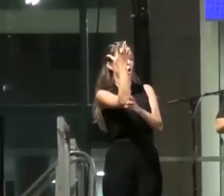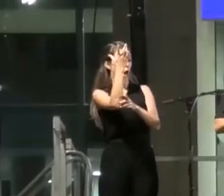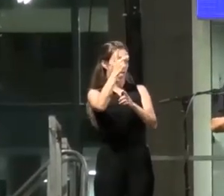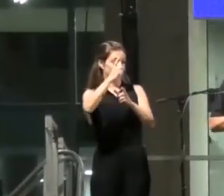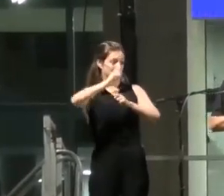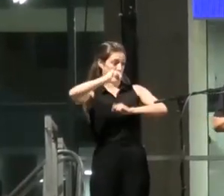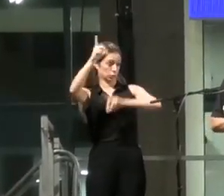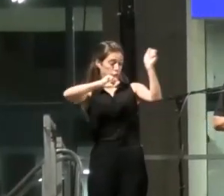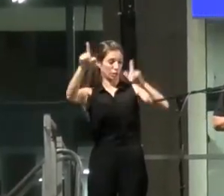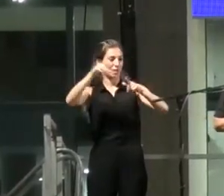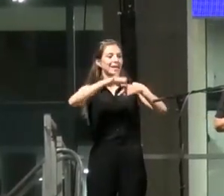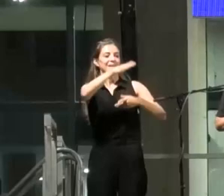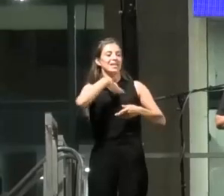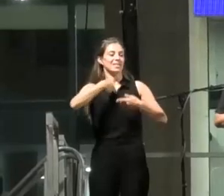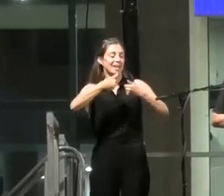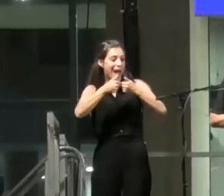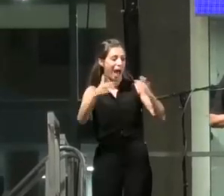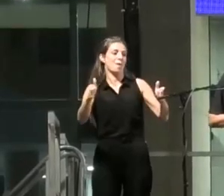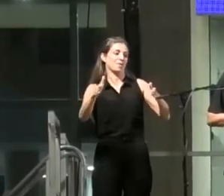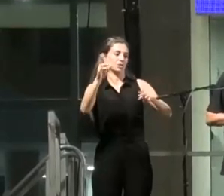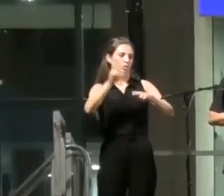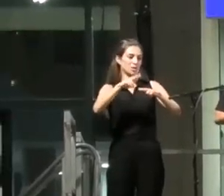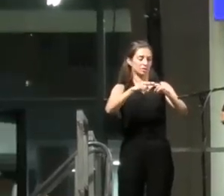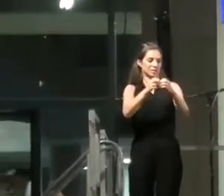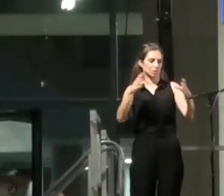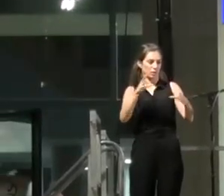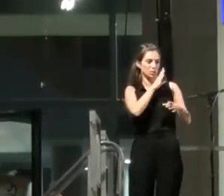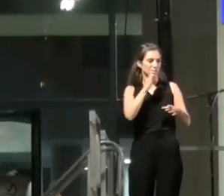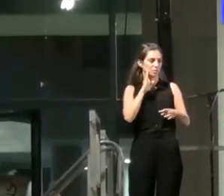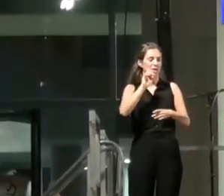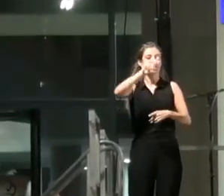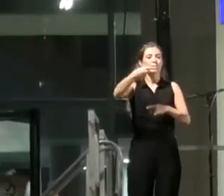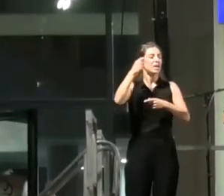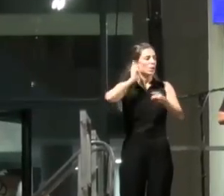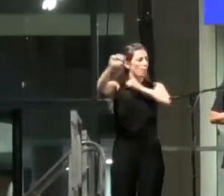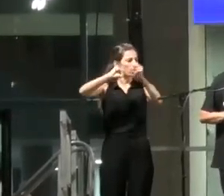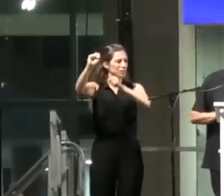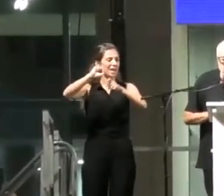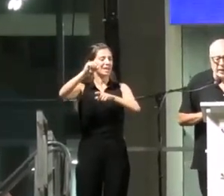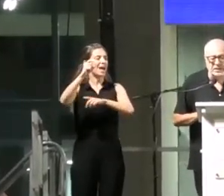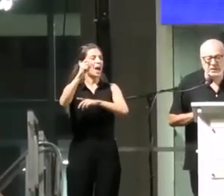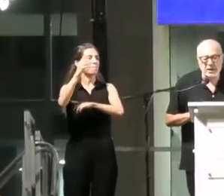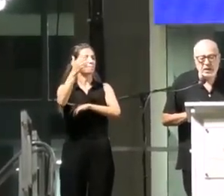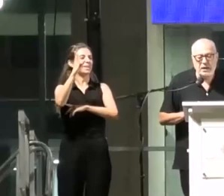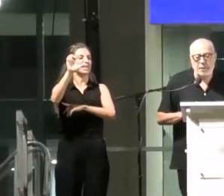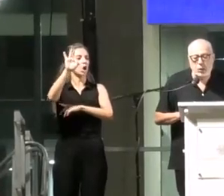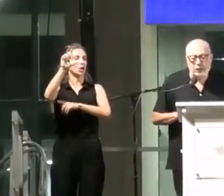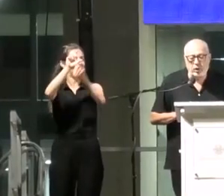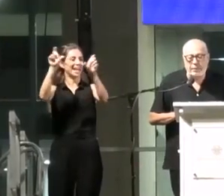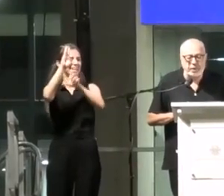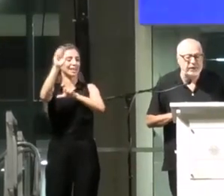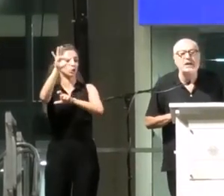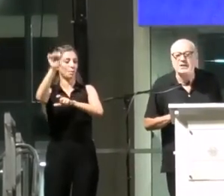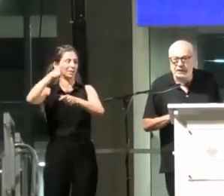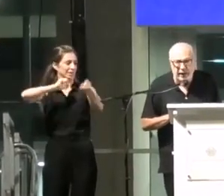que ara sí seran el senyal per encendre l'espectacular tronada que ens té preparada la Pirotècnia Tomàs i amb la